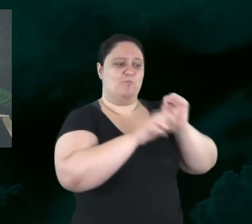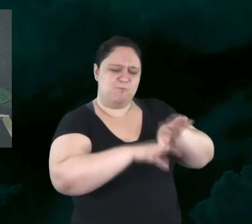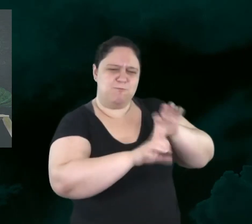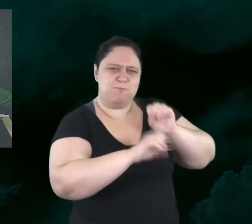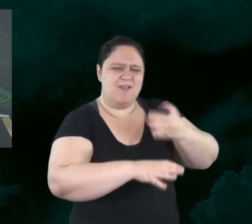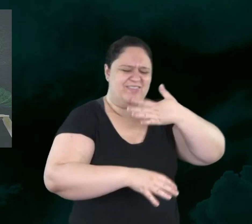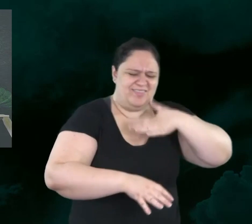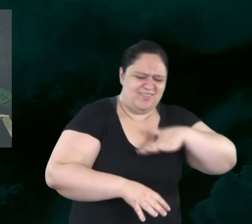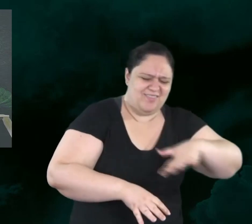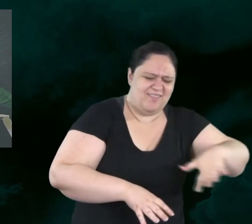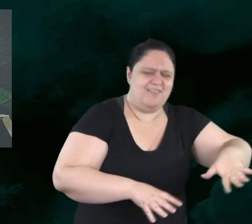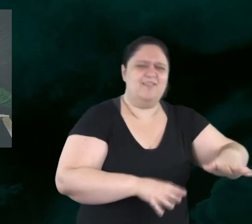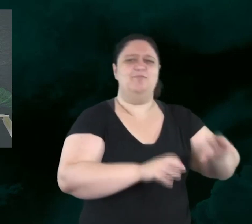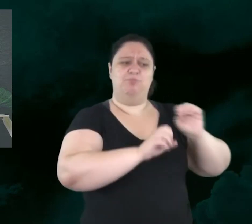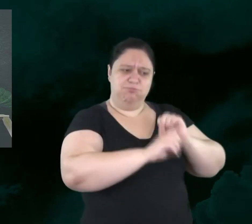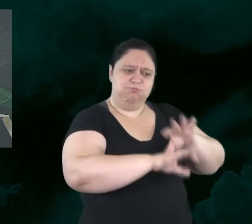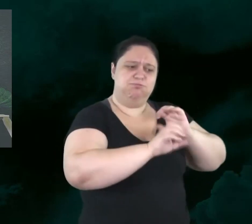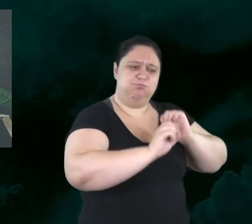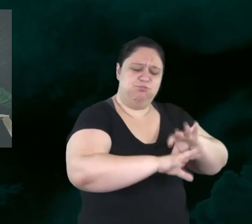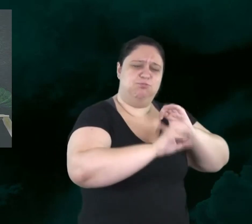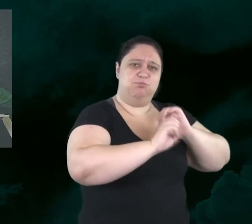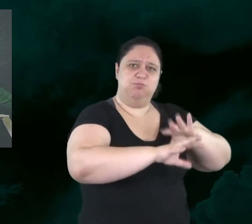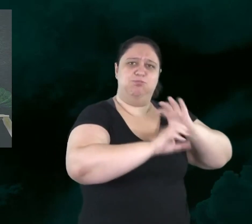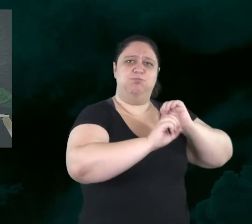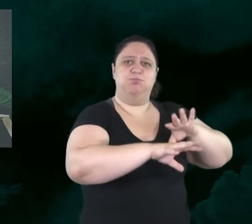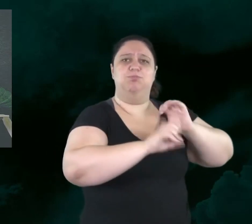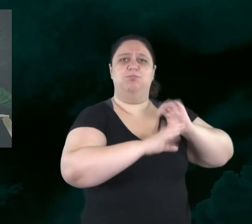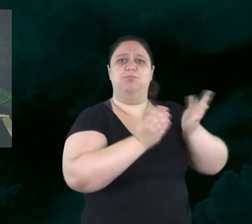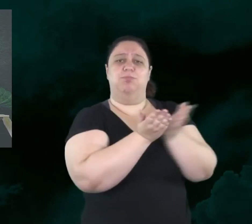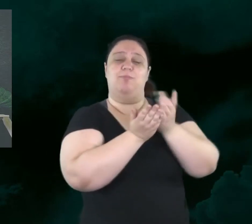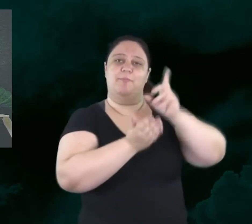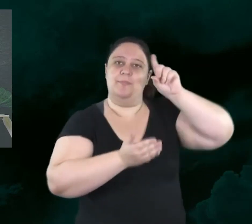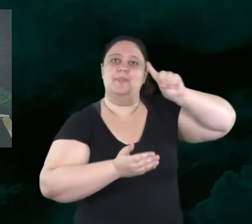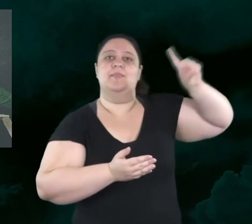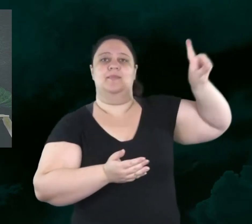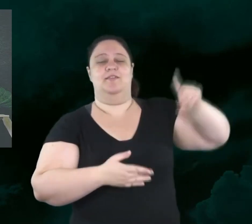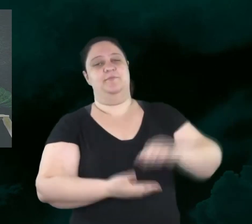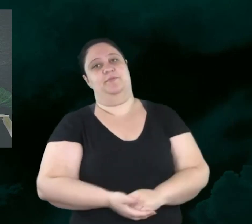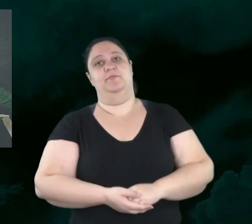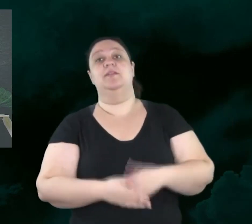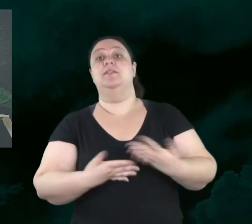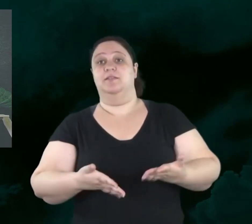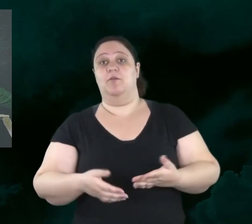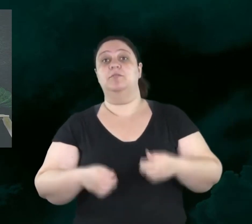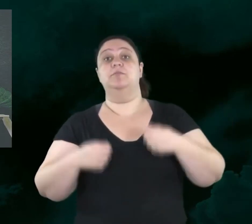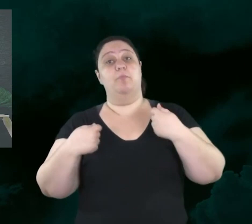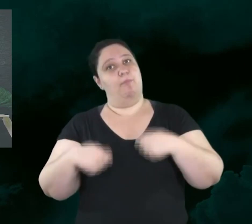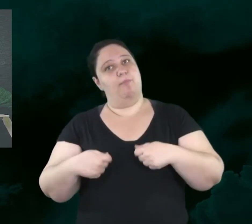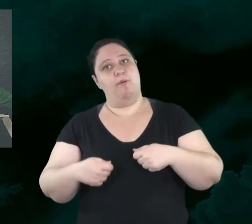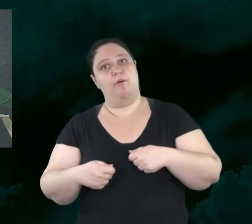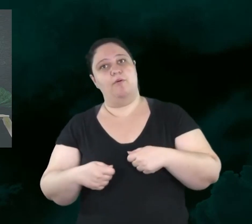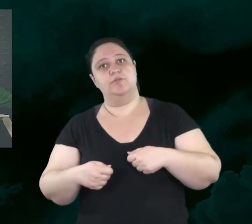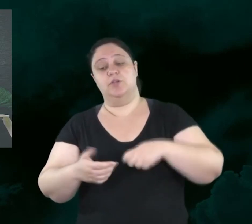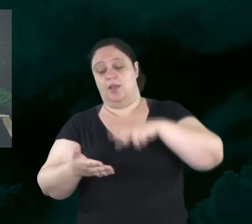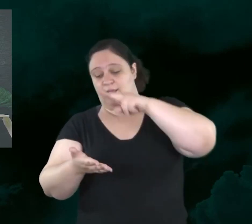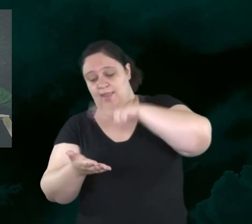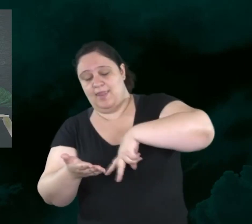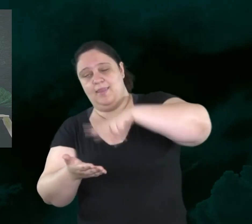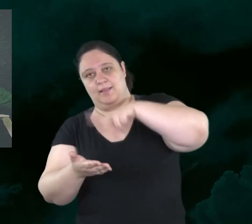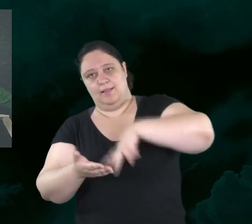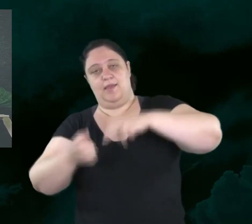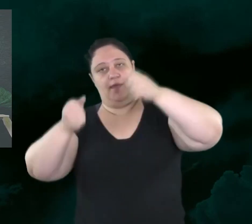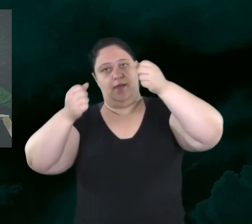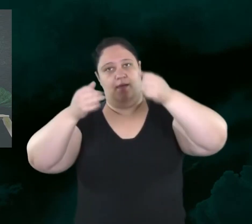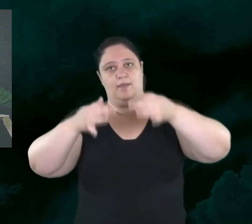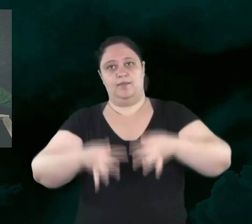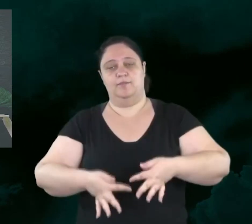geração é dar a palavra de Deus. Portanto, se você puder ler a palavra de Deus, ajudar, explicar, usar